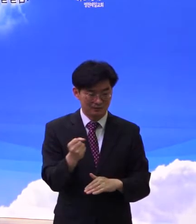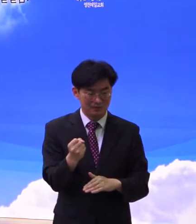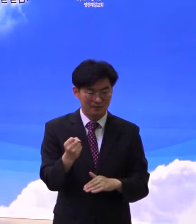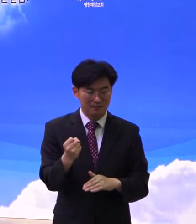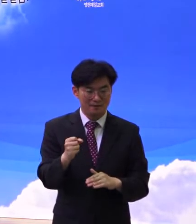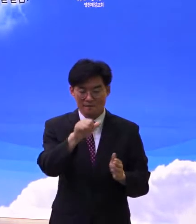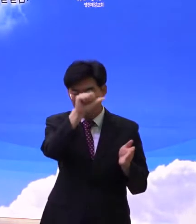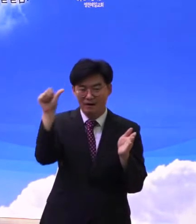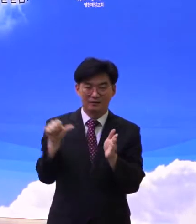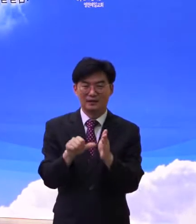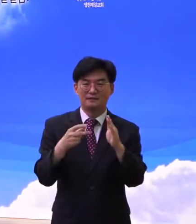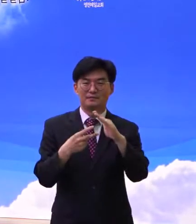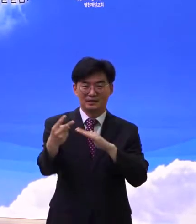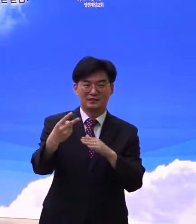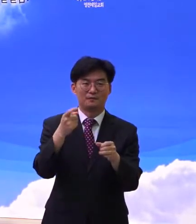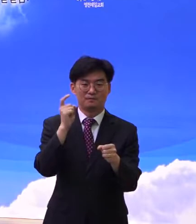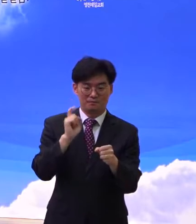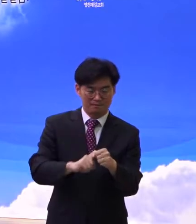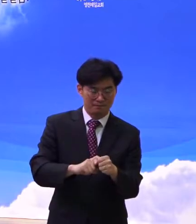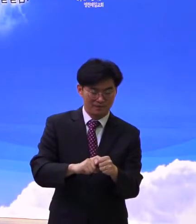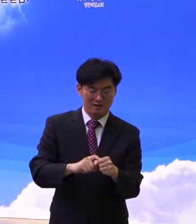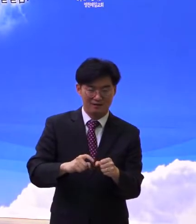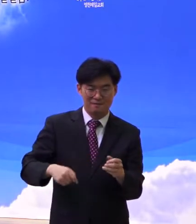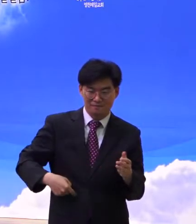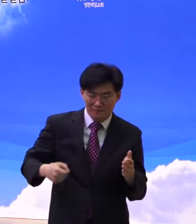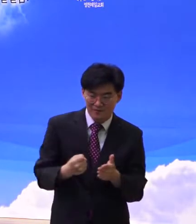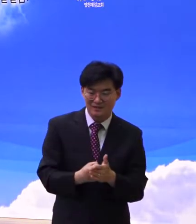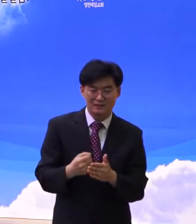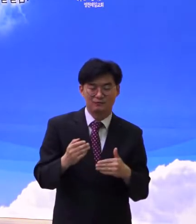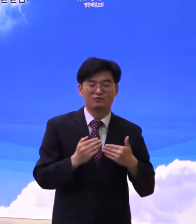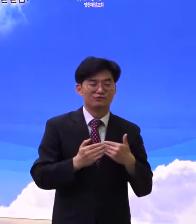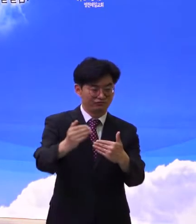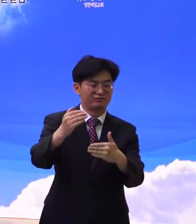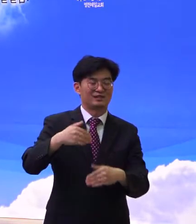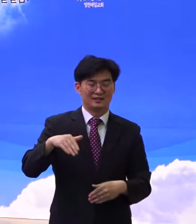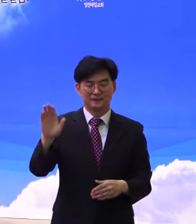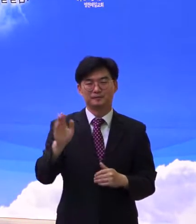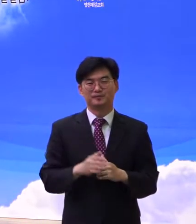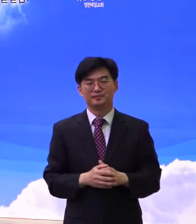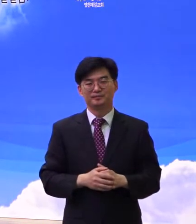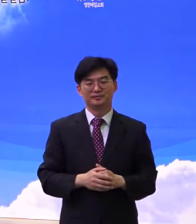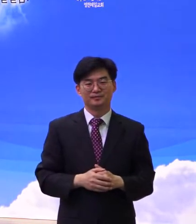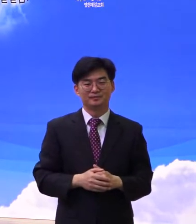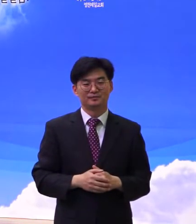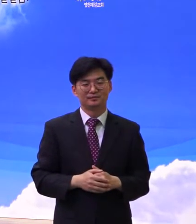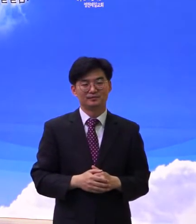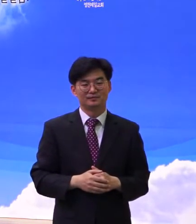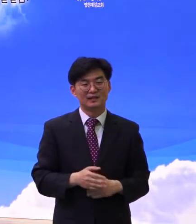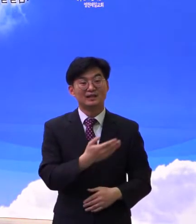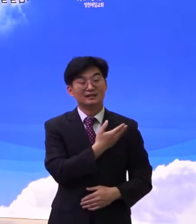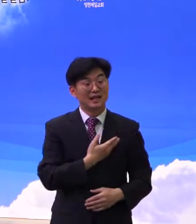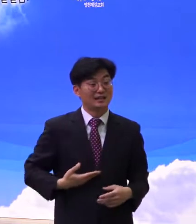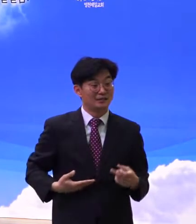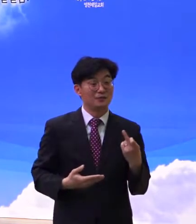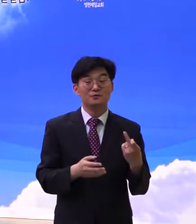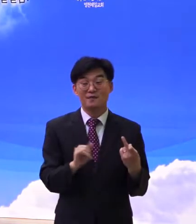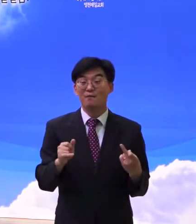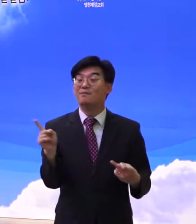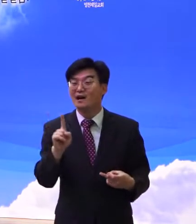비전에 헌신하고 달려간 그들의 길에는 여러분 아시다시피 수많은 고난이